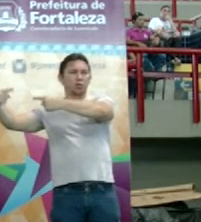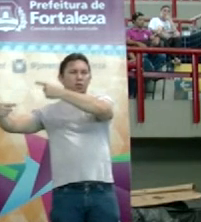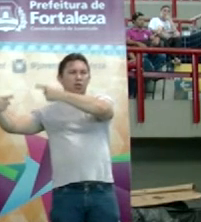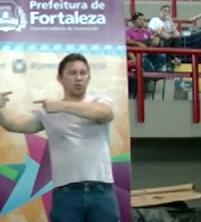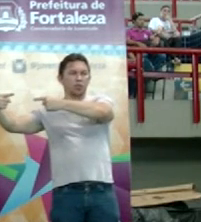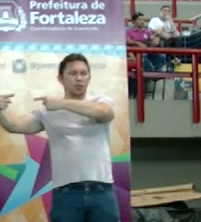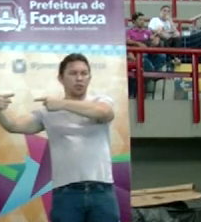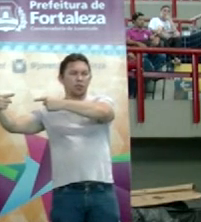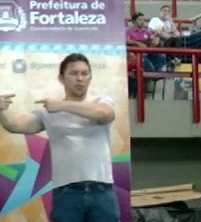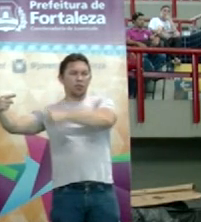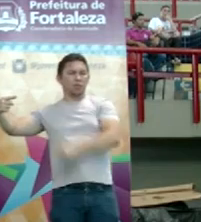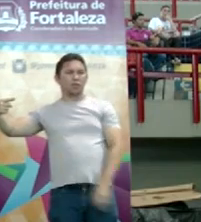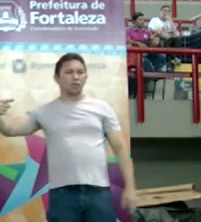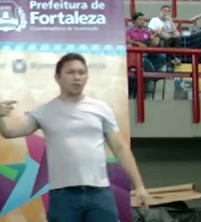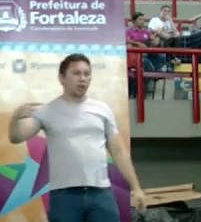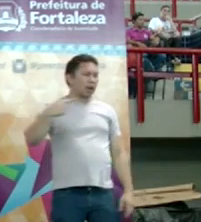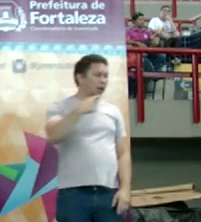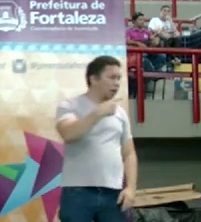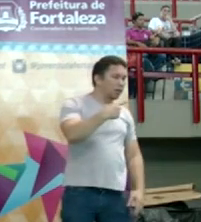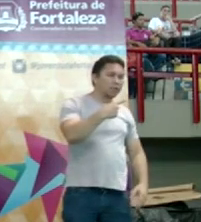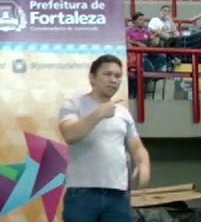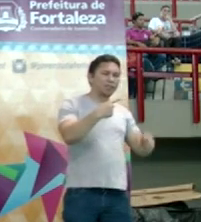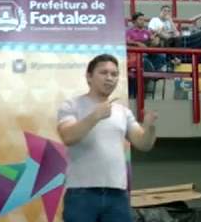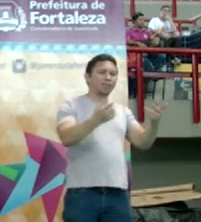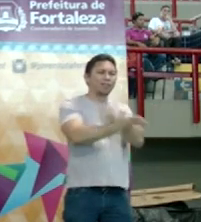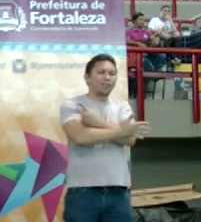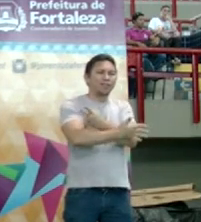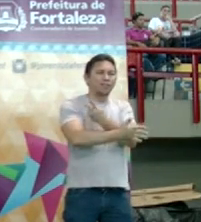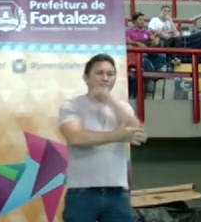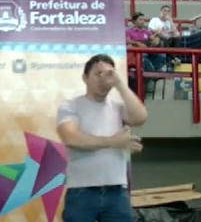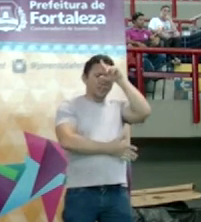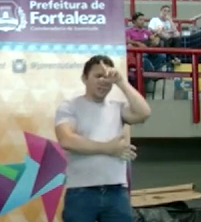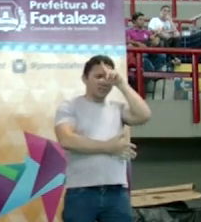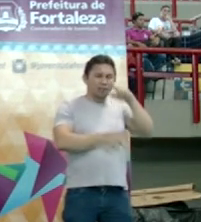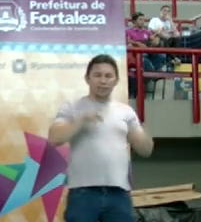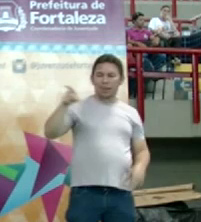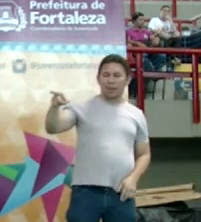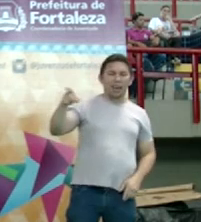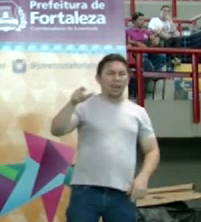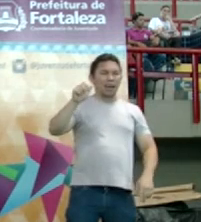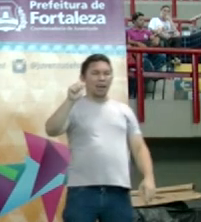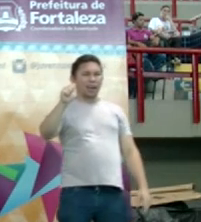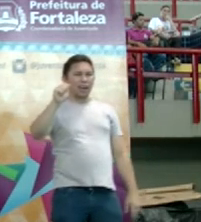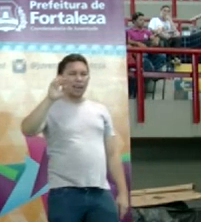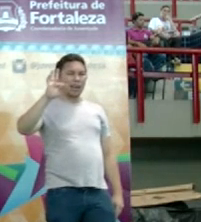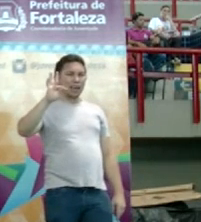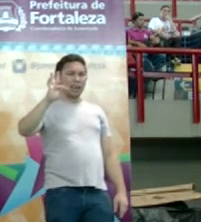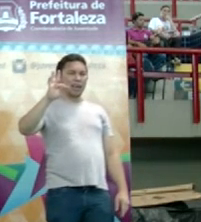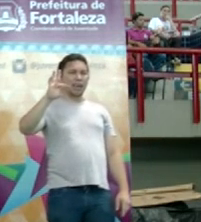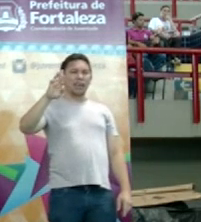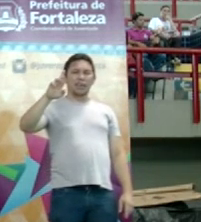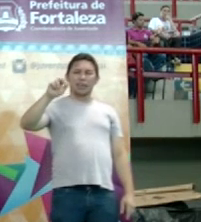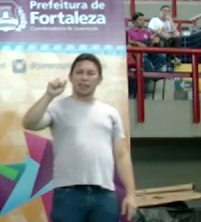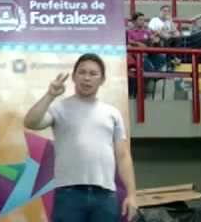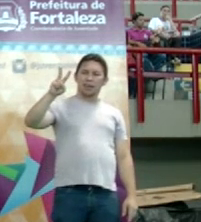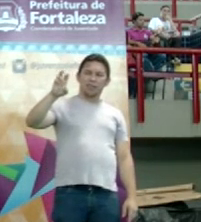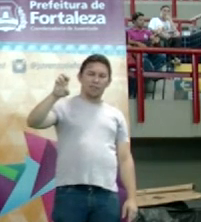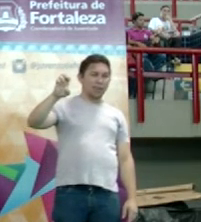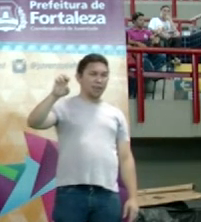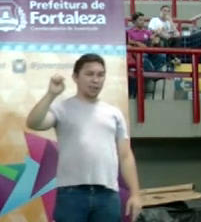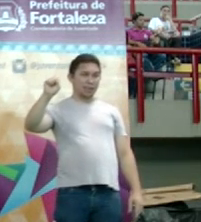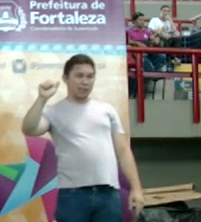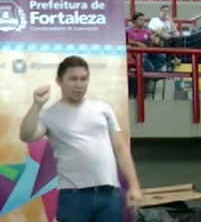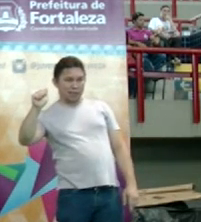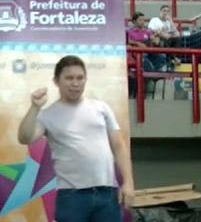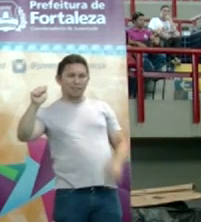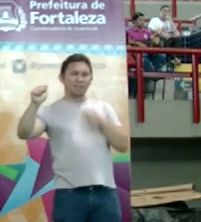política, aí se constitui um erro, porque quando eu disse atravessa, eu estou usando o presente do